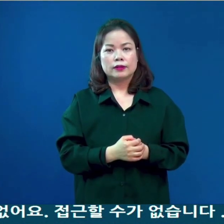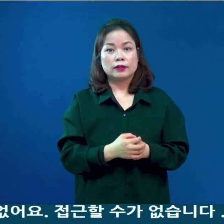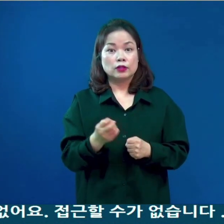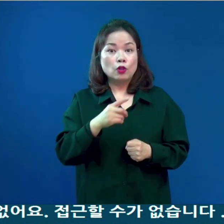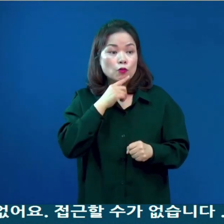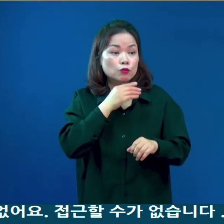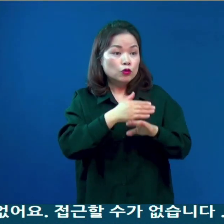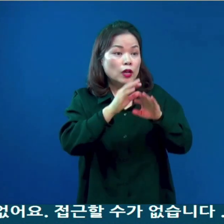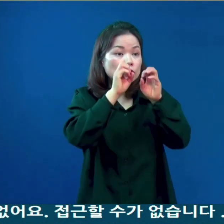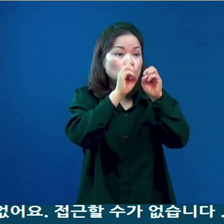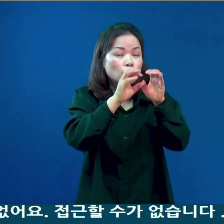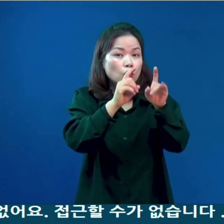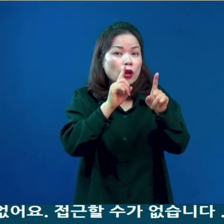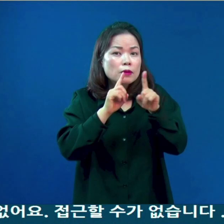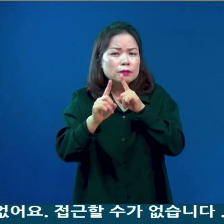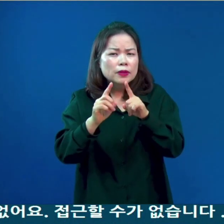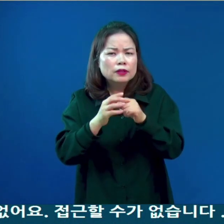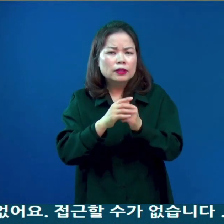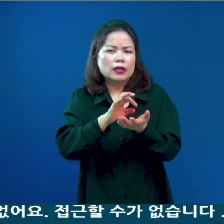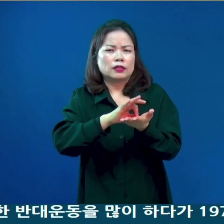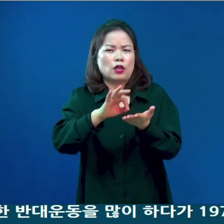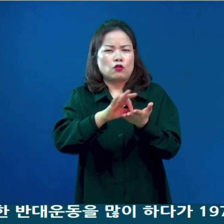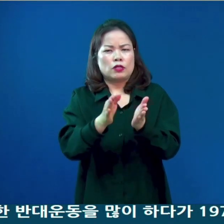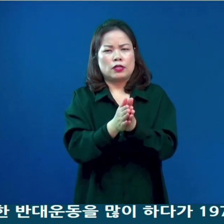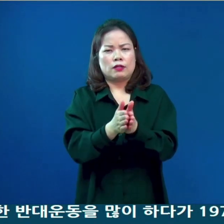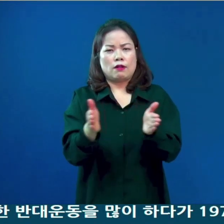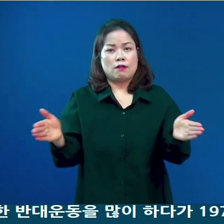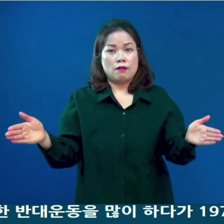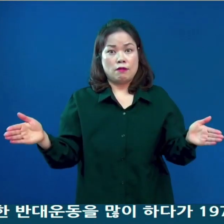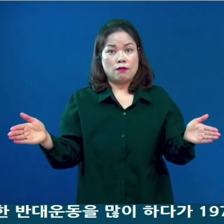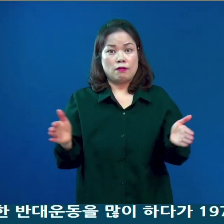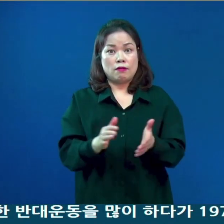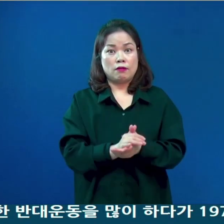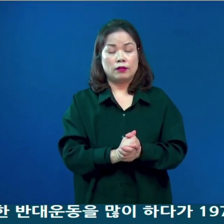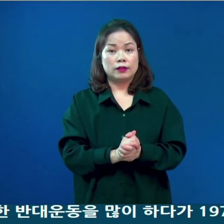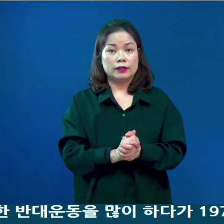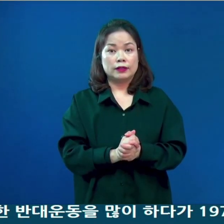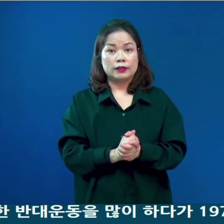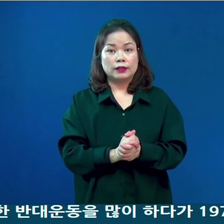그리고 북한 선교라는 말을 사용하기 시작합니다.